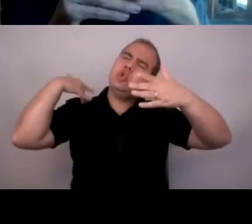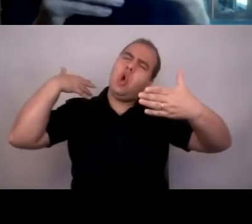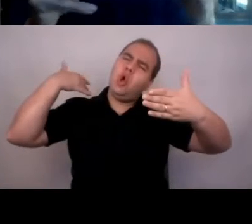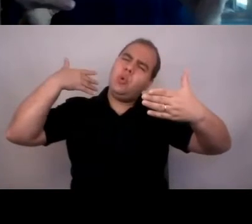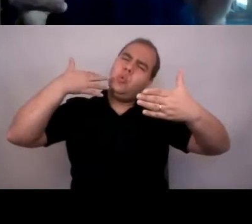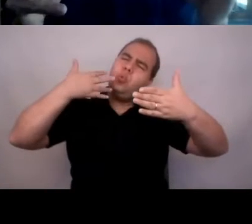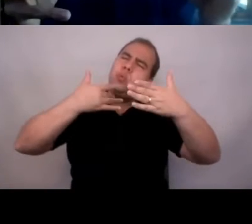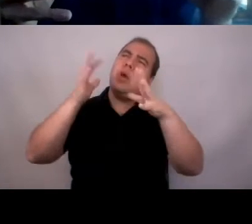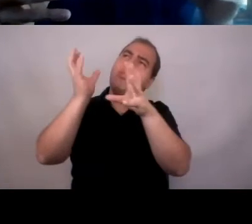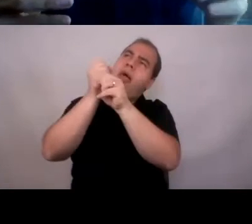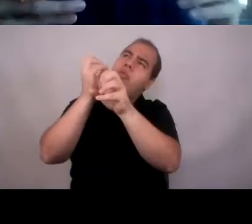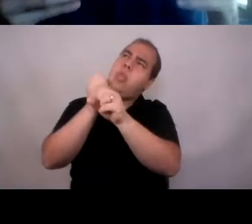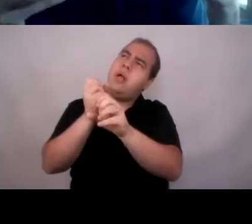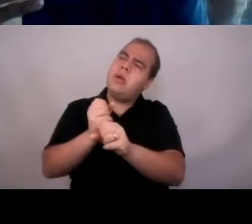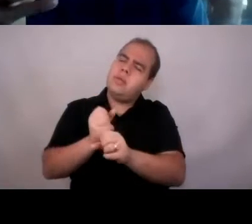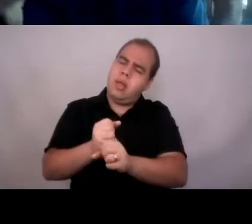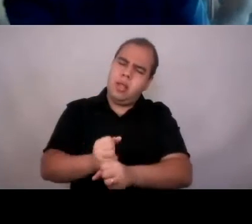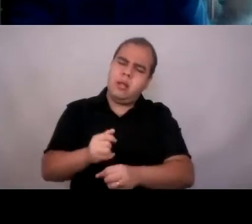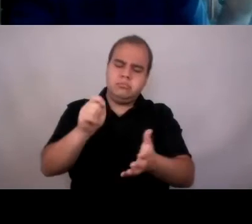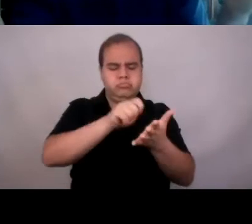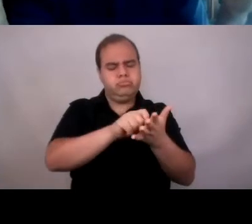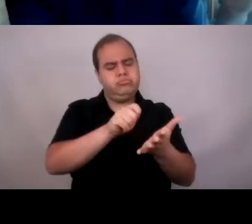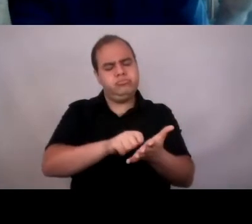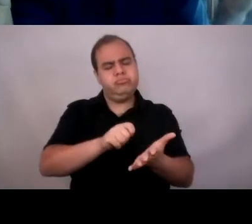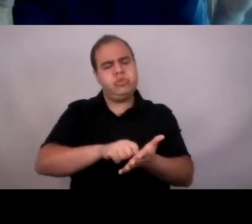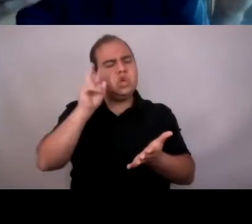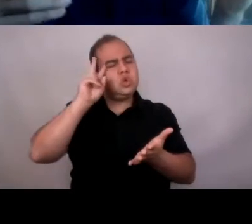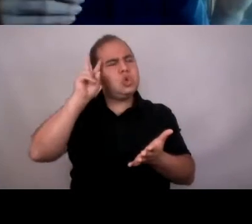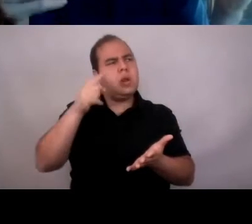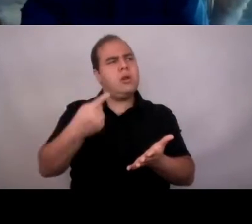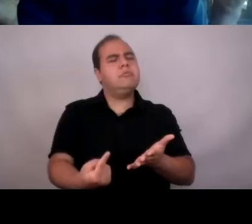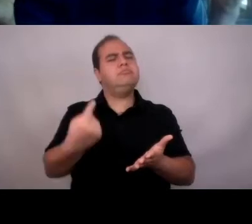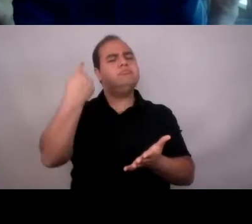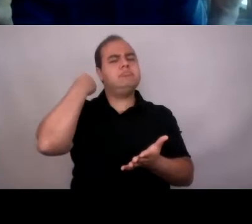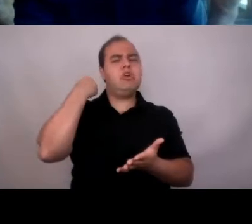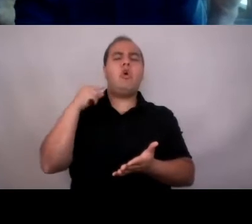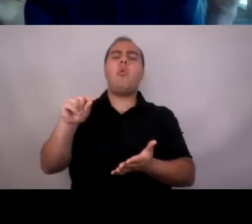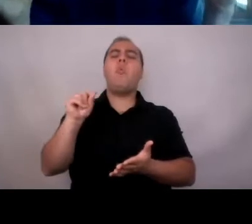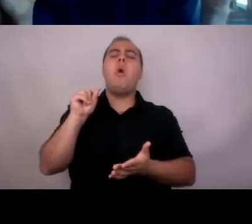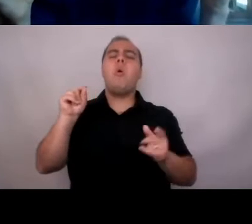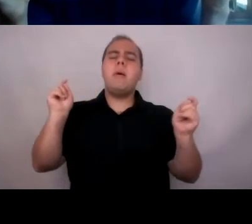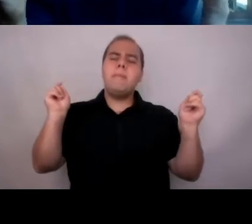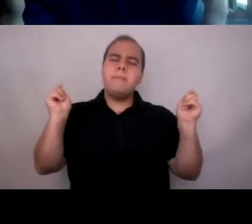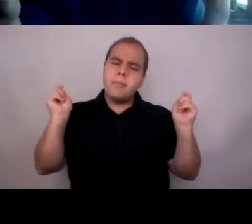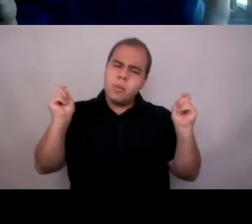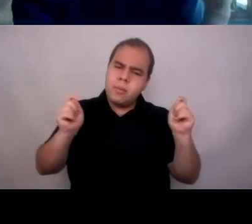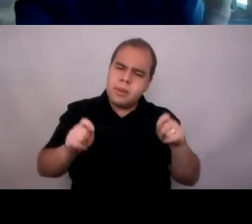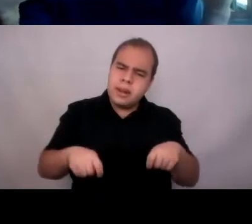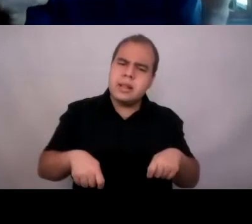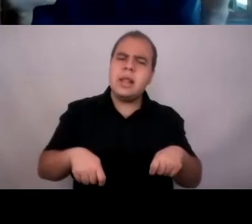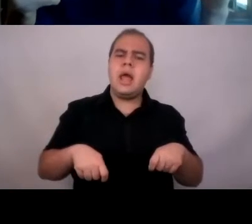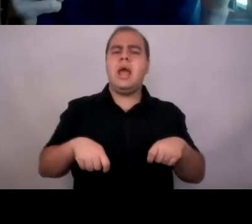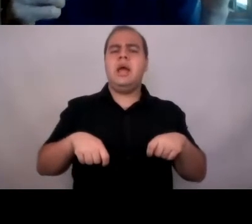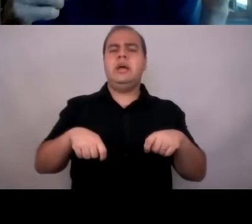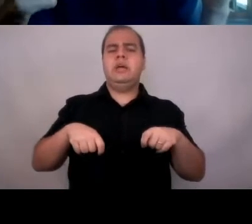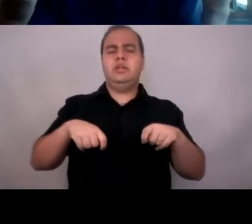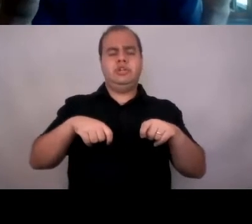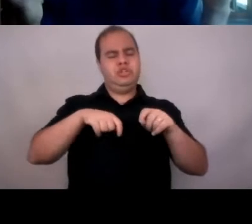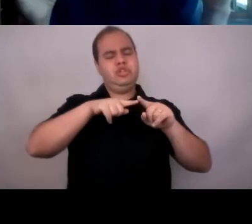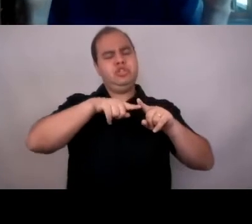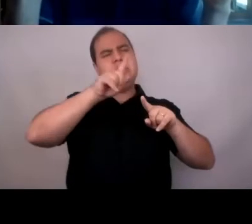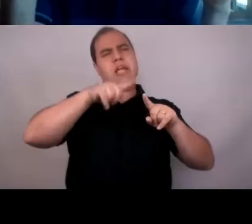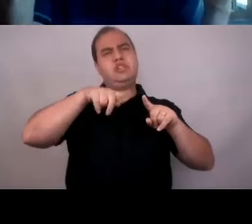que a gente levanta historicamente qual é a probabilidade estatística,